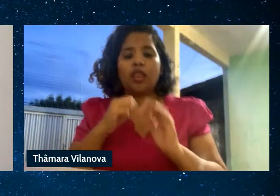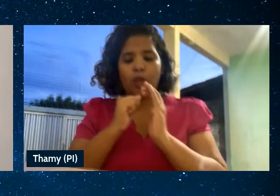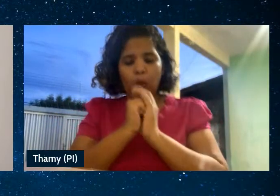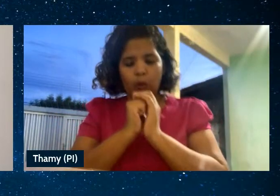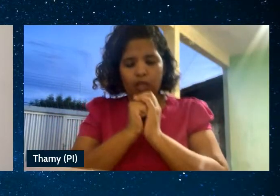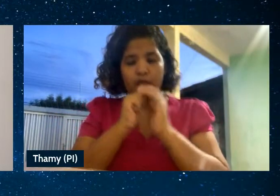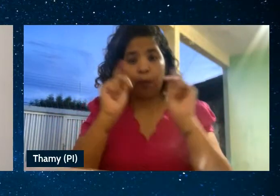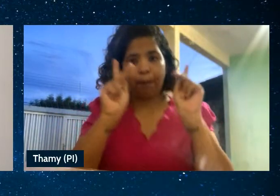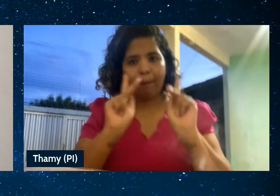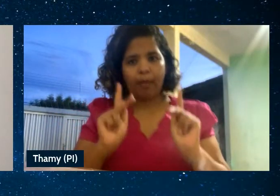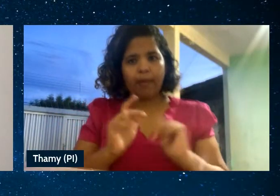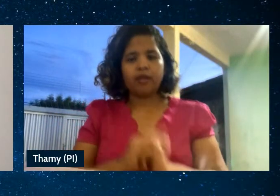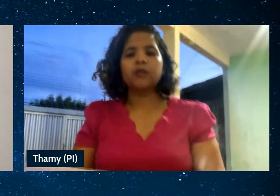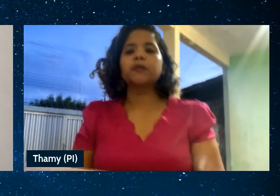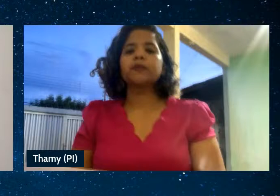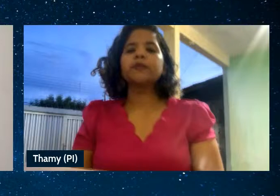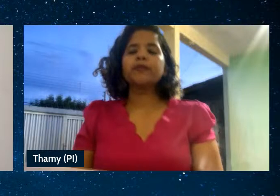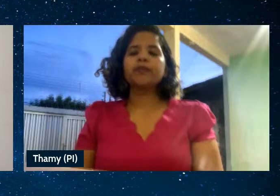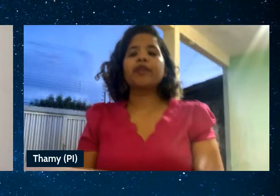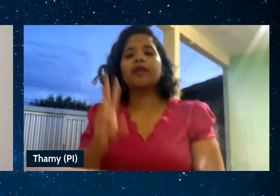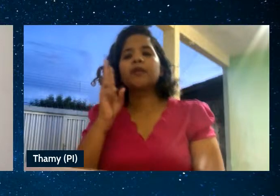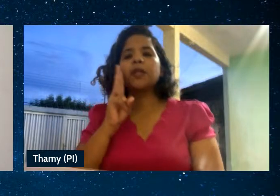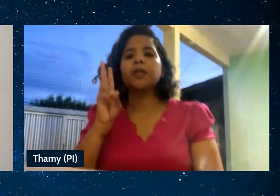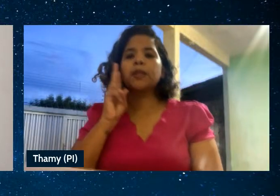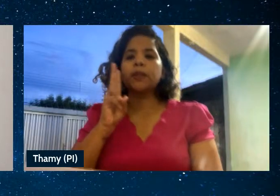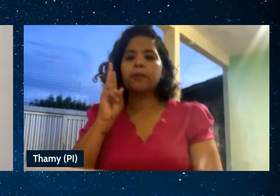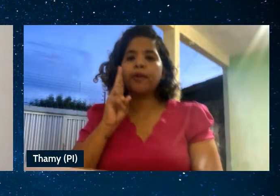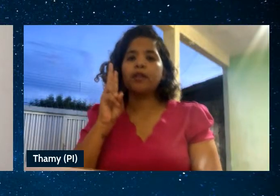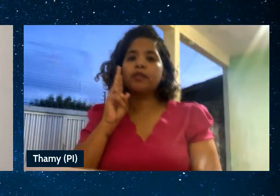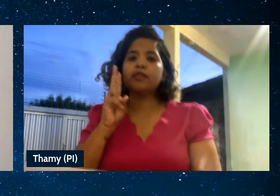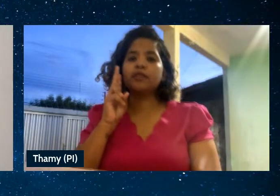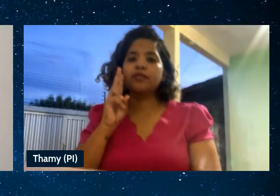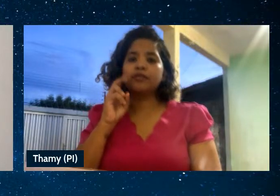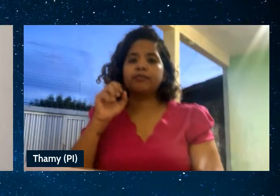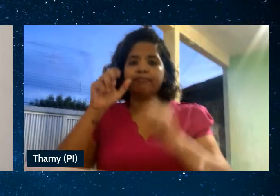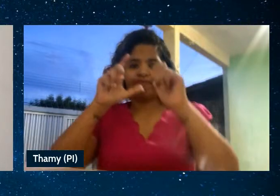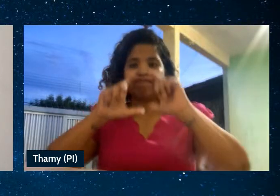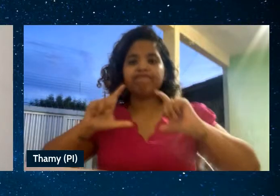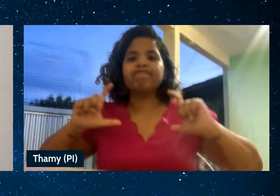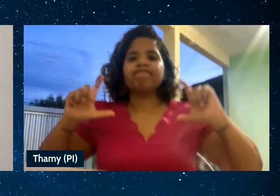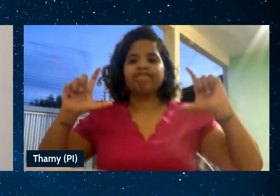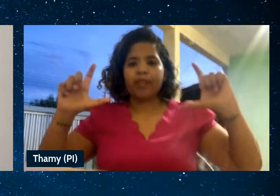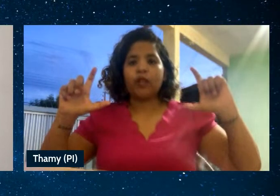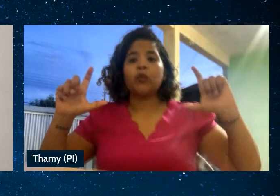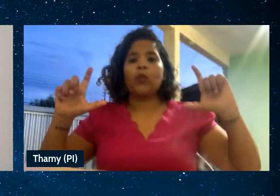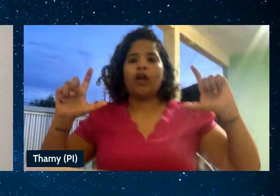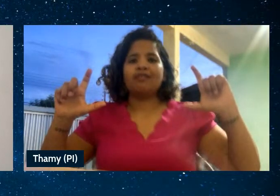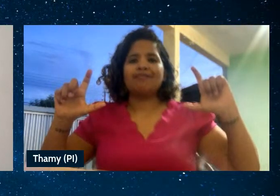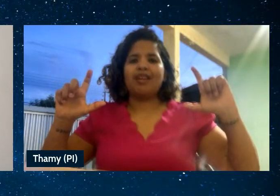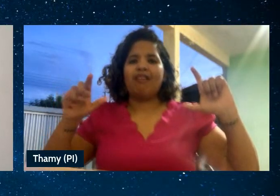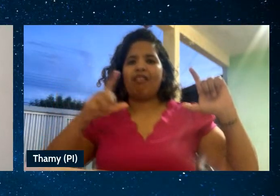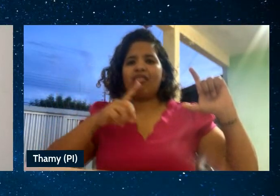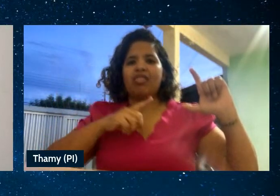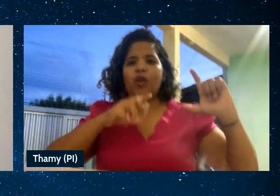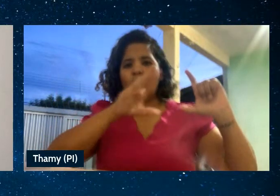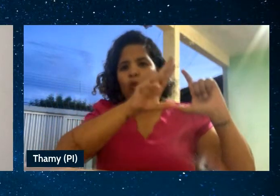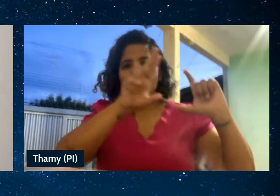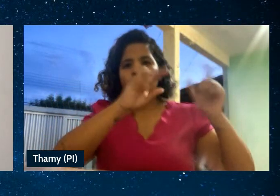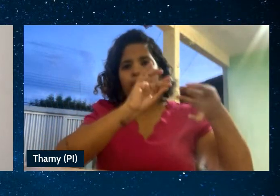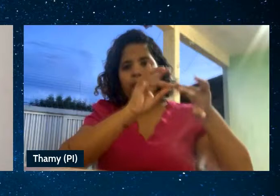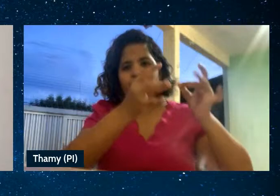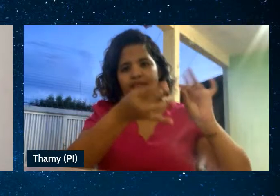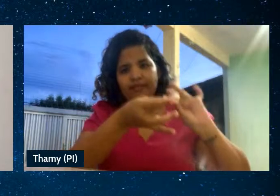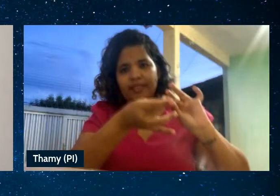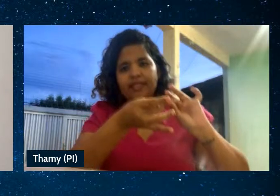da Paz Lembrando que no canto superior à sua esquerda temos o nome do programa prece pela